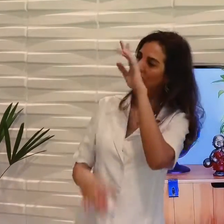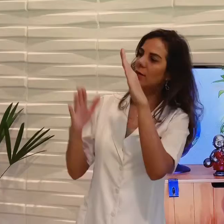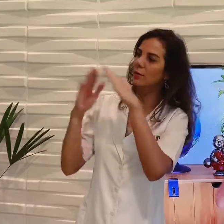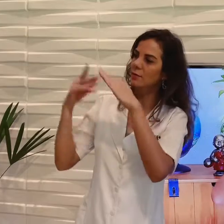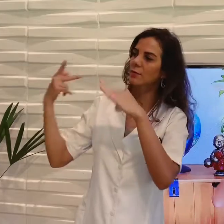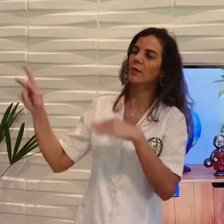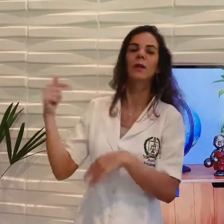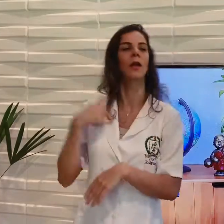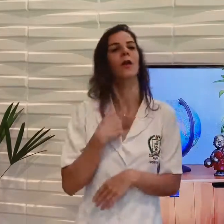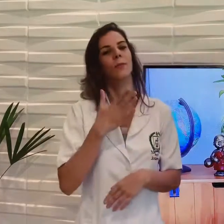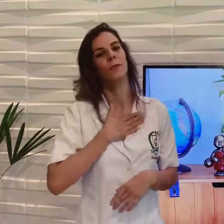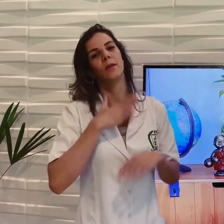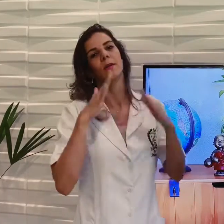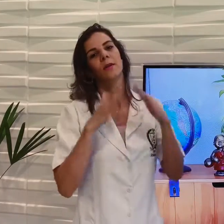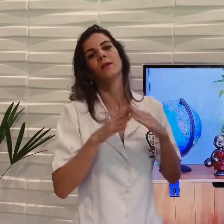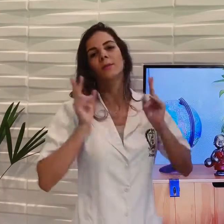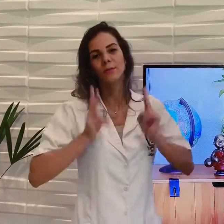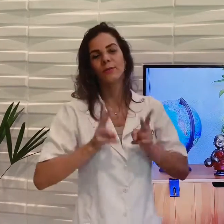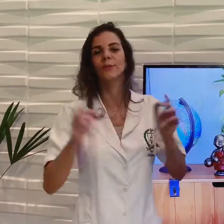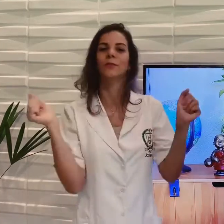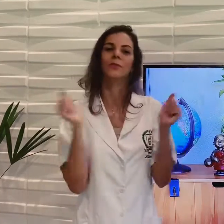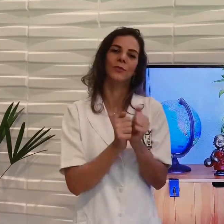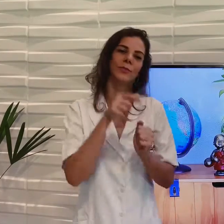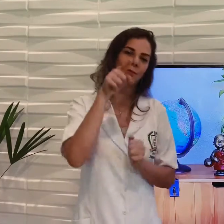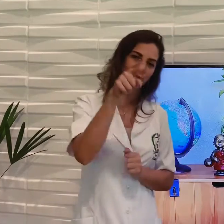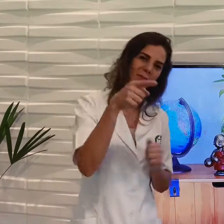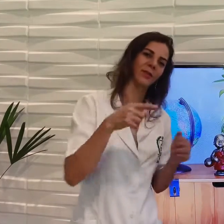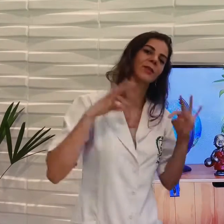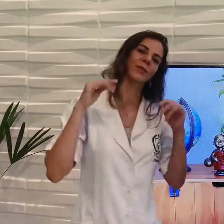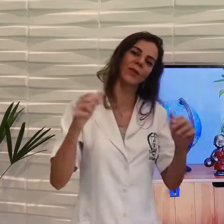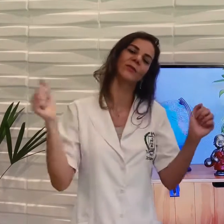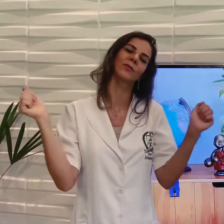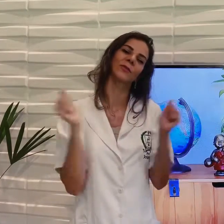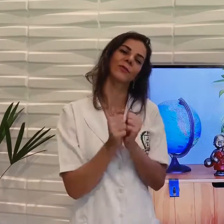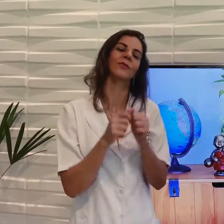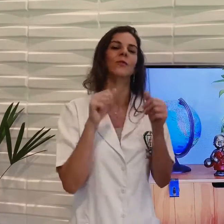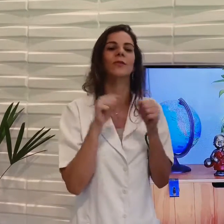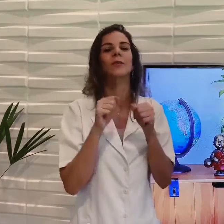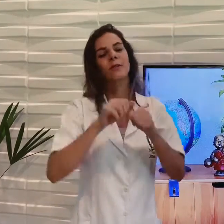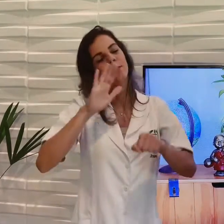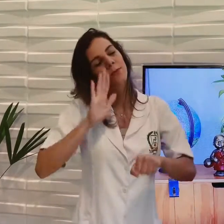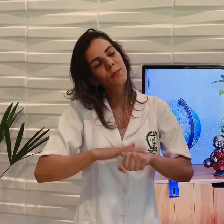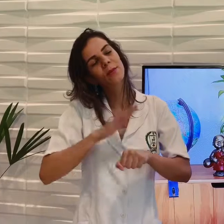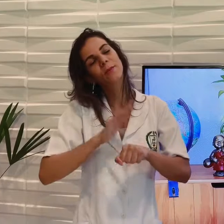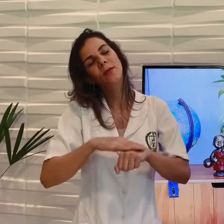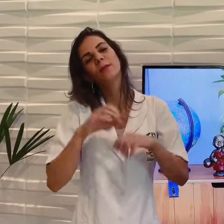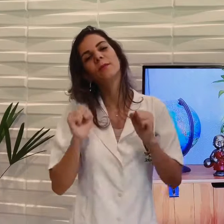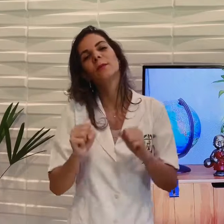dele e eu aqui da minha casa, a gente continua junto com vocês. Todo mundo fazendo o máximo